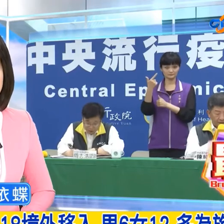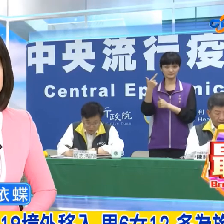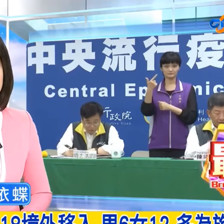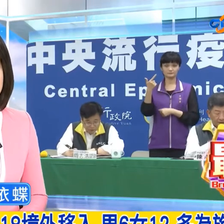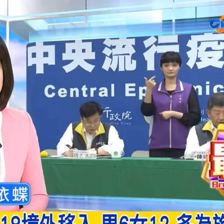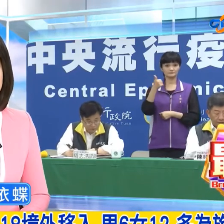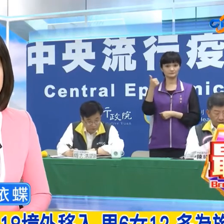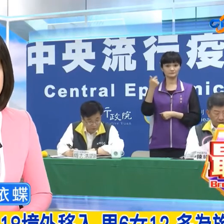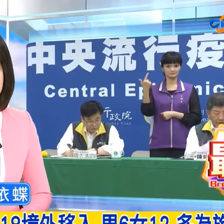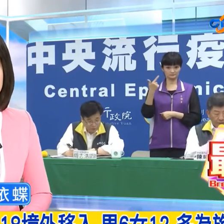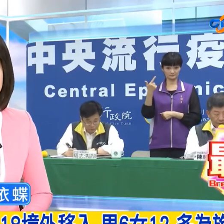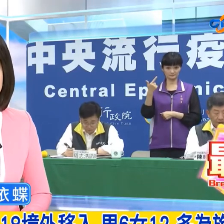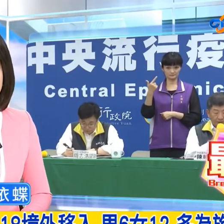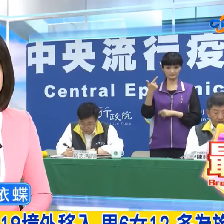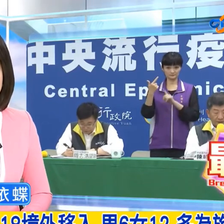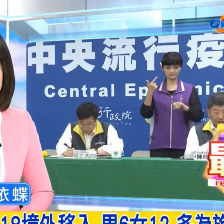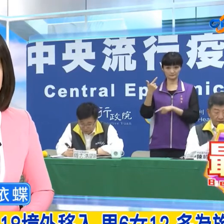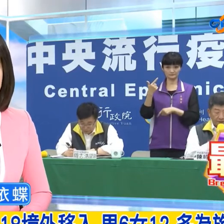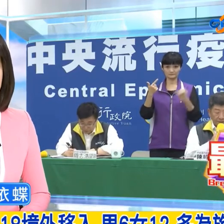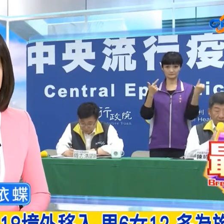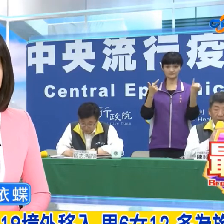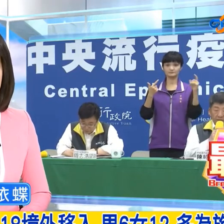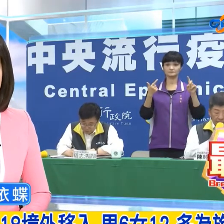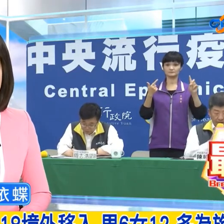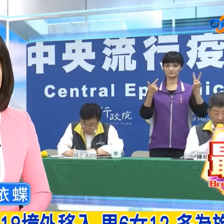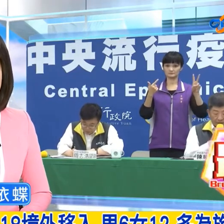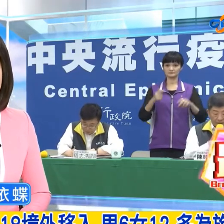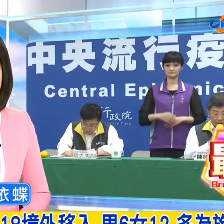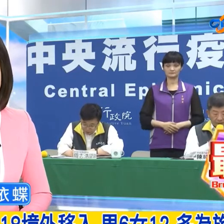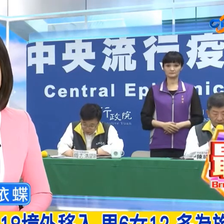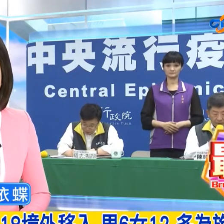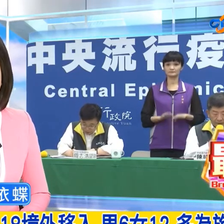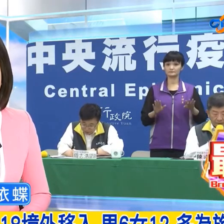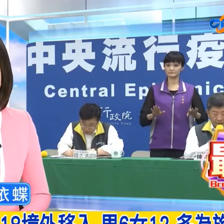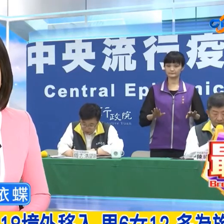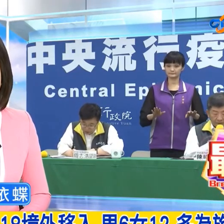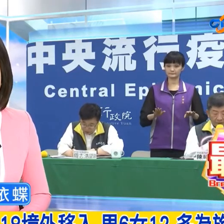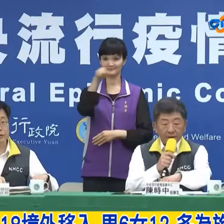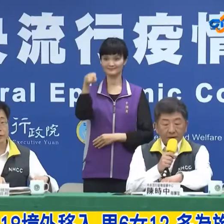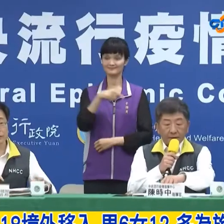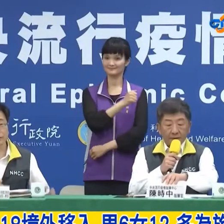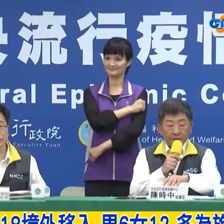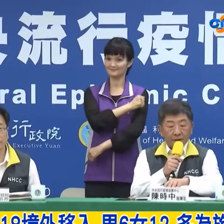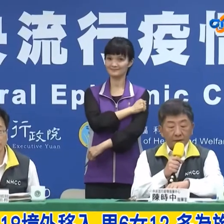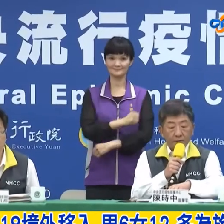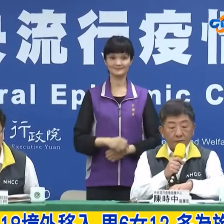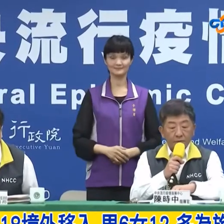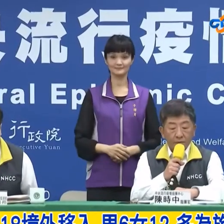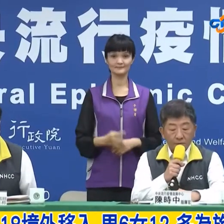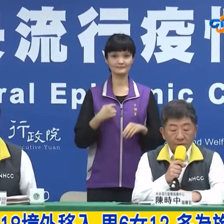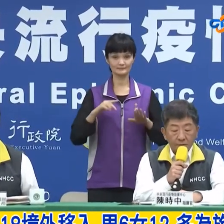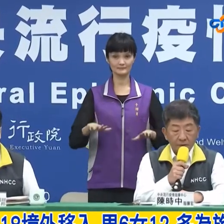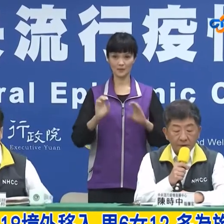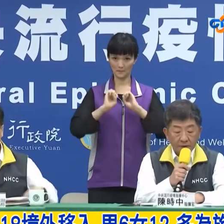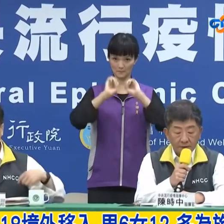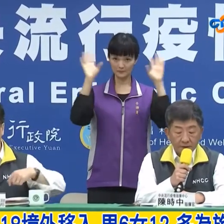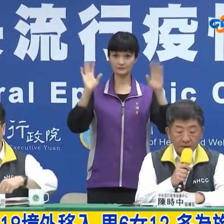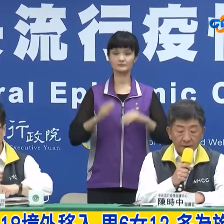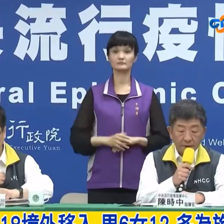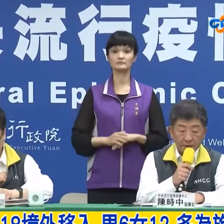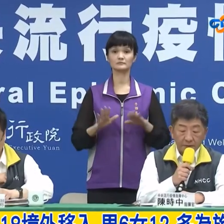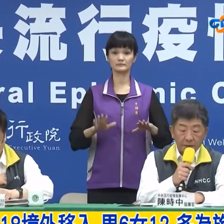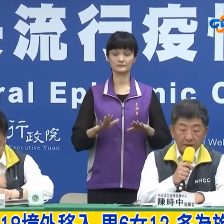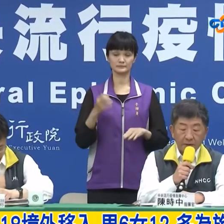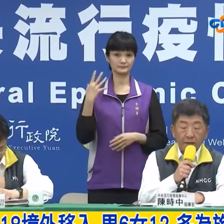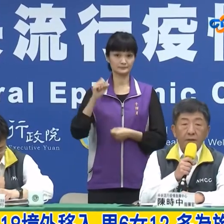长，大多都是20到30岁的年轻人。来听听指挥官陈时中的最新说法。 那我们今天要宣布，就是说我们有新